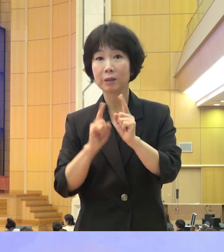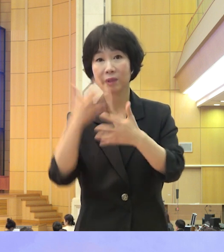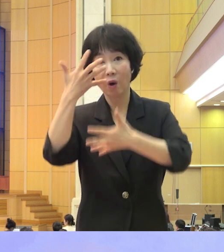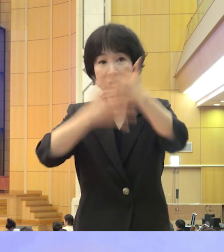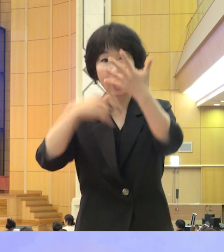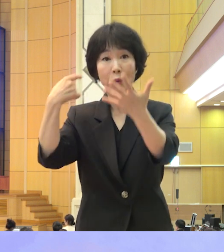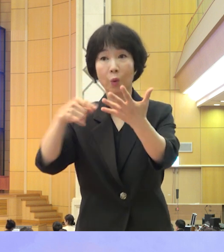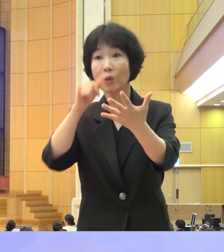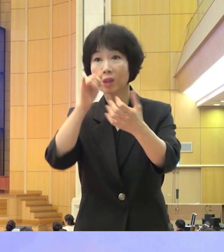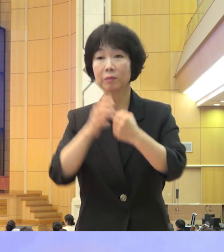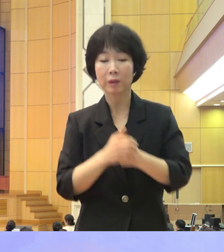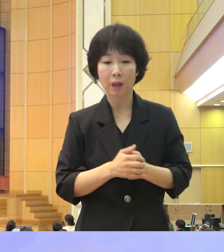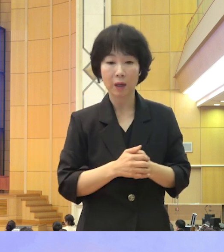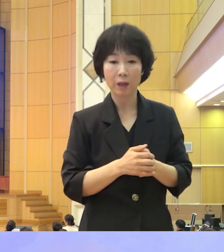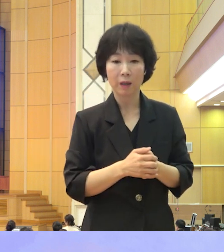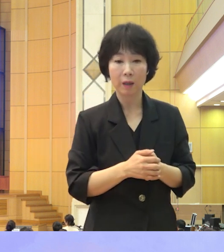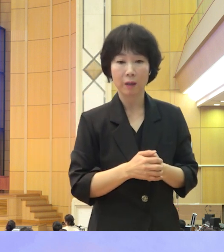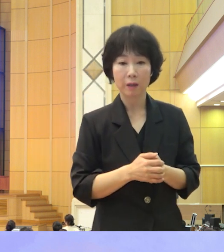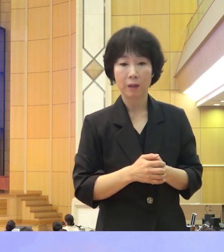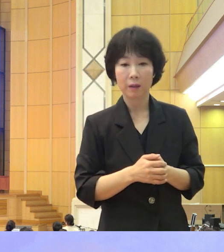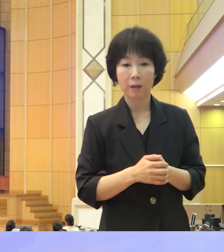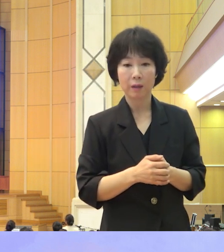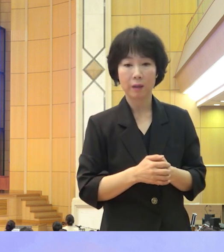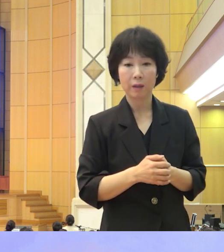중급 교육이 있습니다.